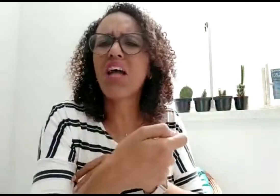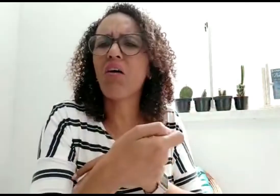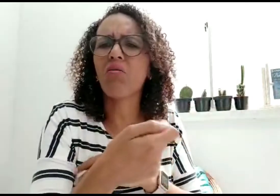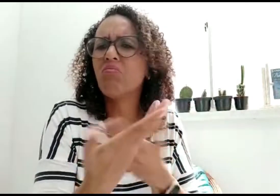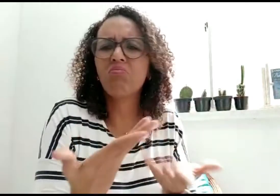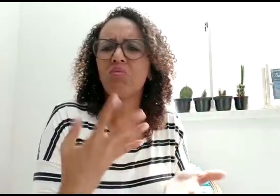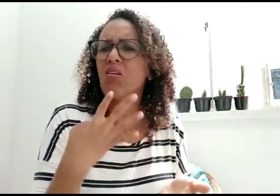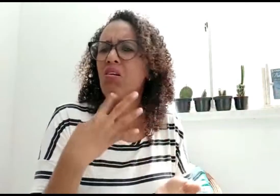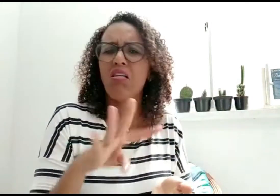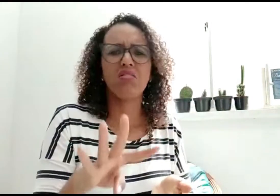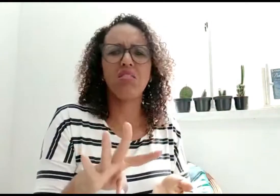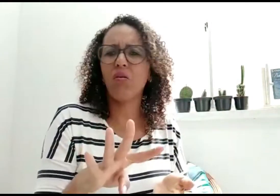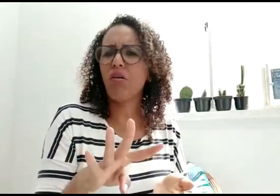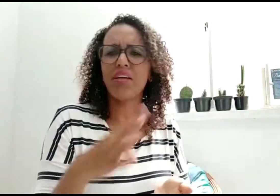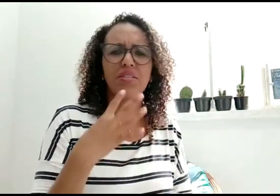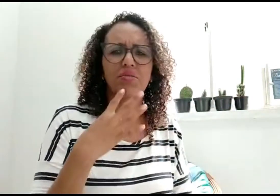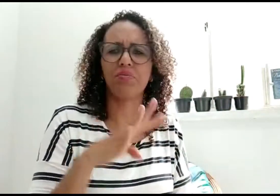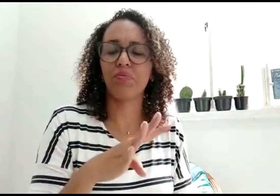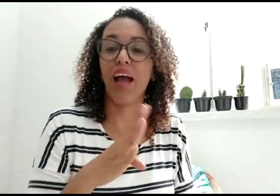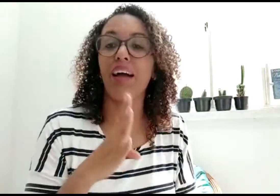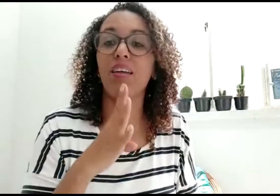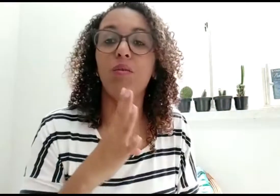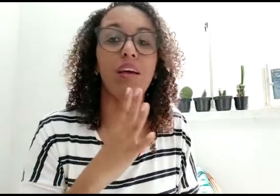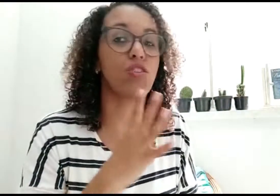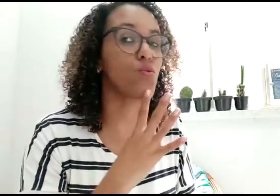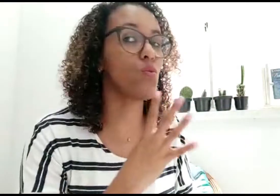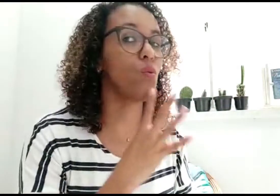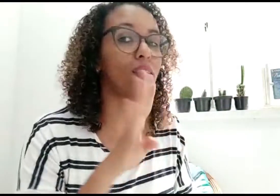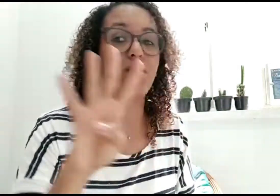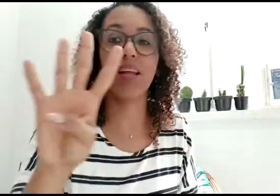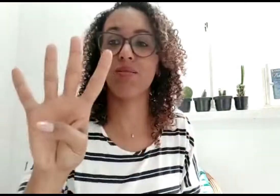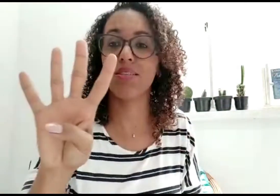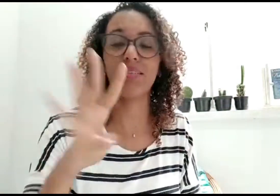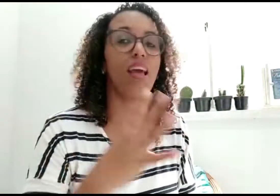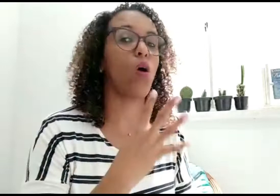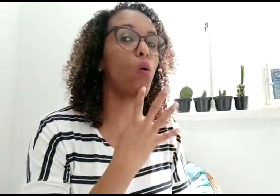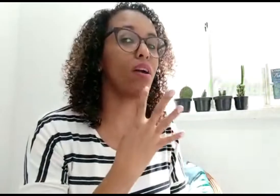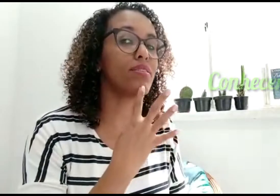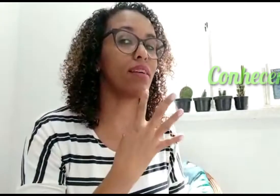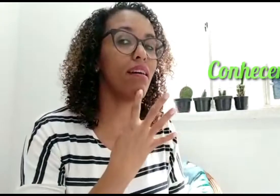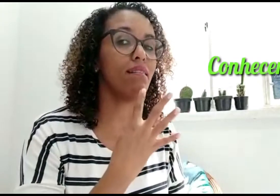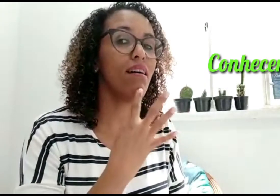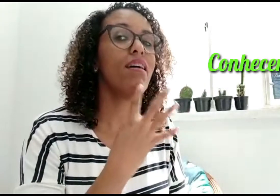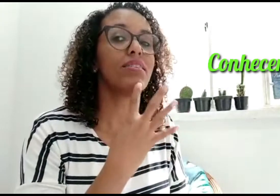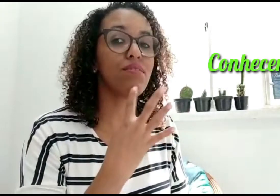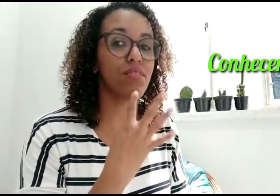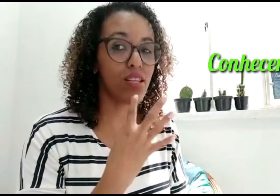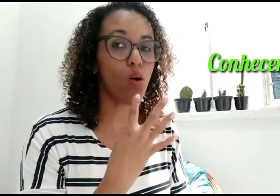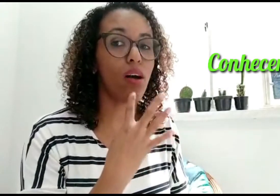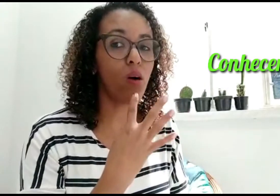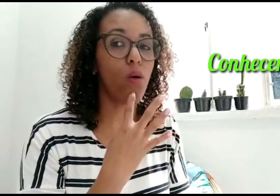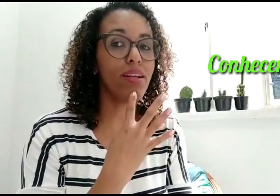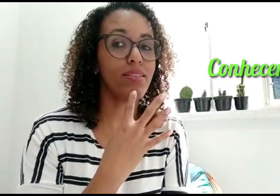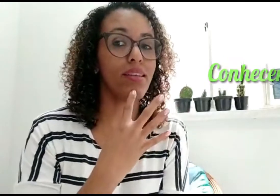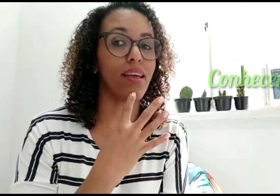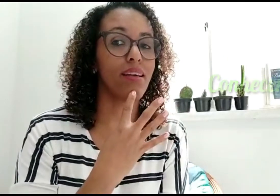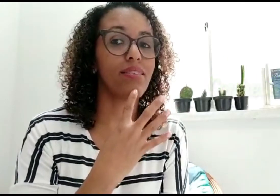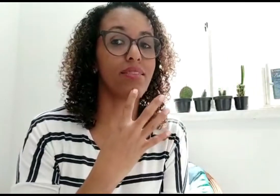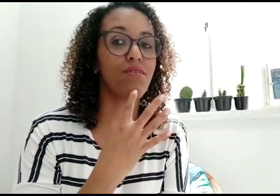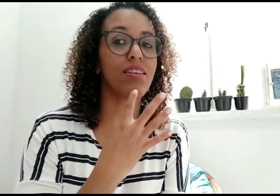sinal. Não conheço. Aqui no queixo com 4 dedos assim, conhecer. Se você toca é conhecer. Se você